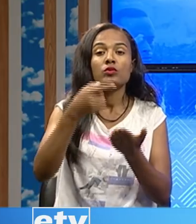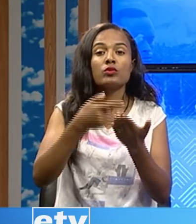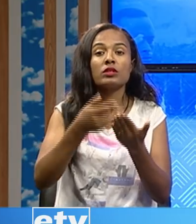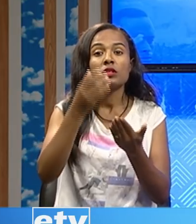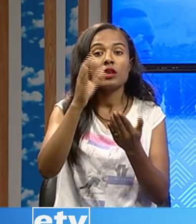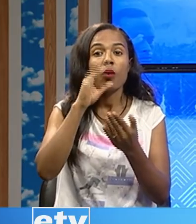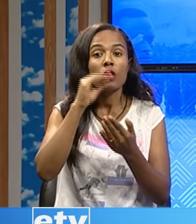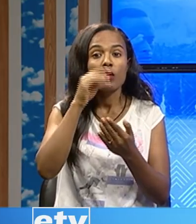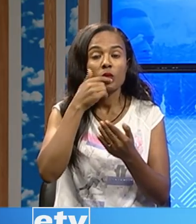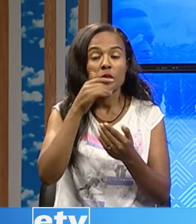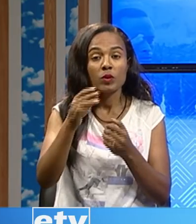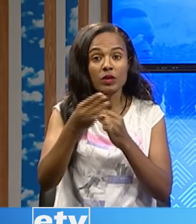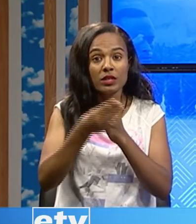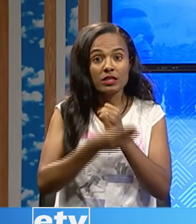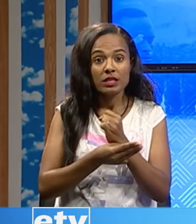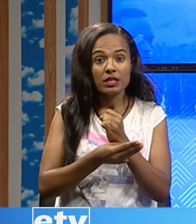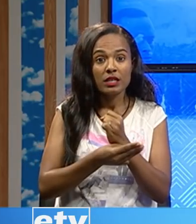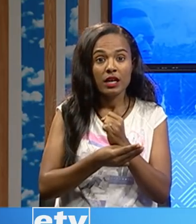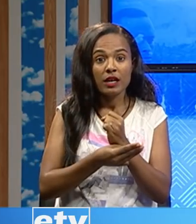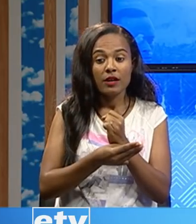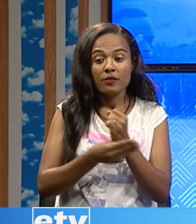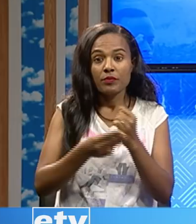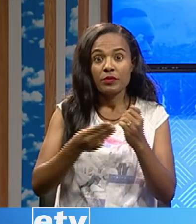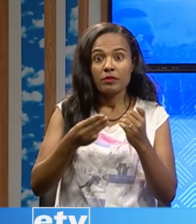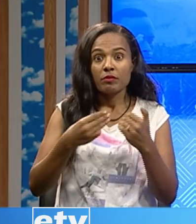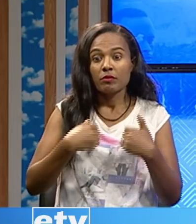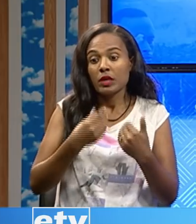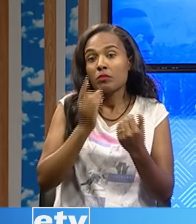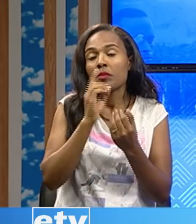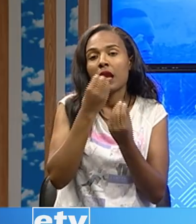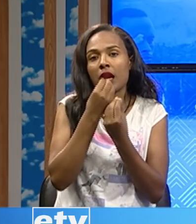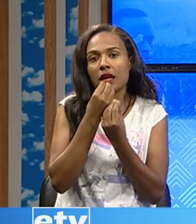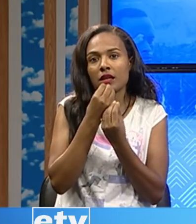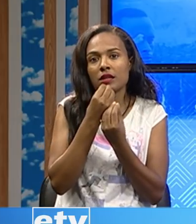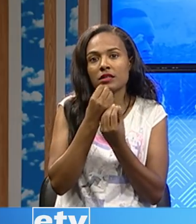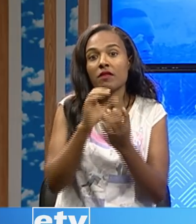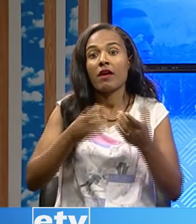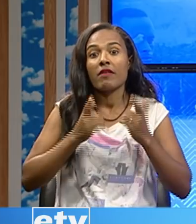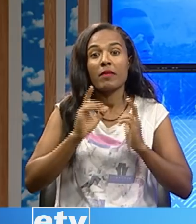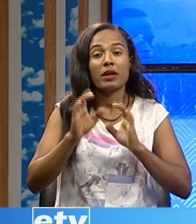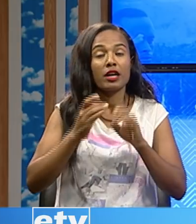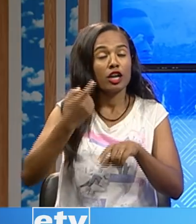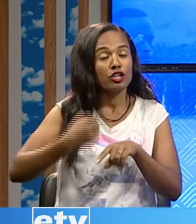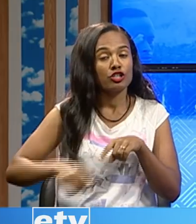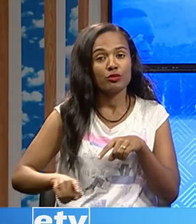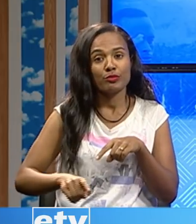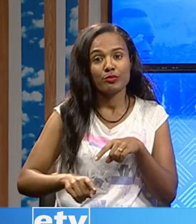እኛ ግን ስንዴው ከሌለ we cannot survive ምን እንበላለን